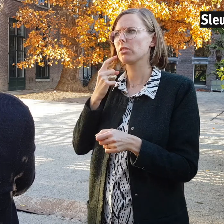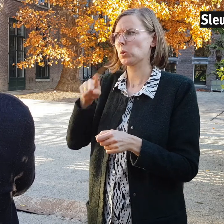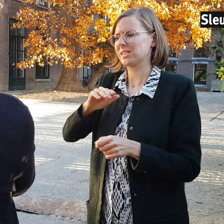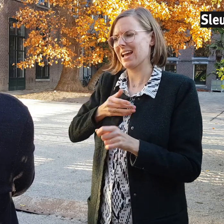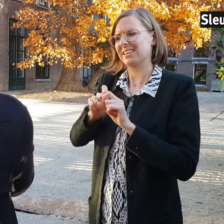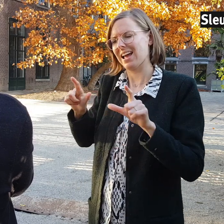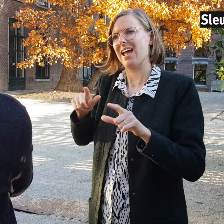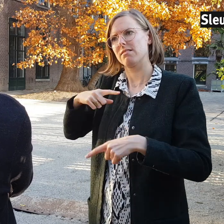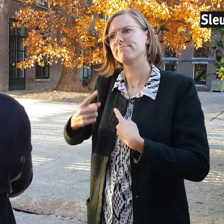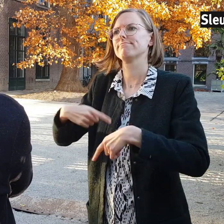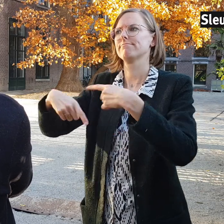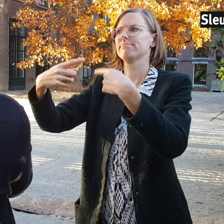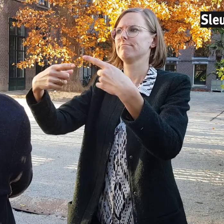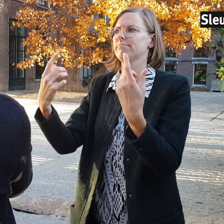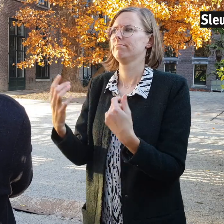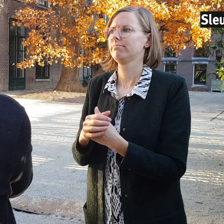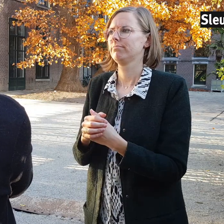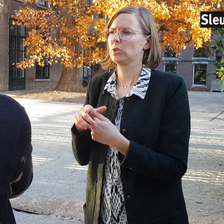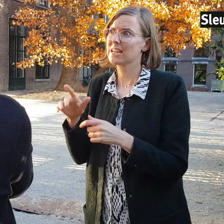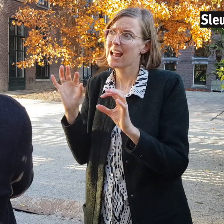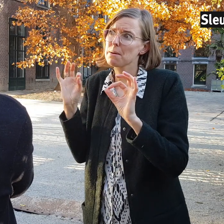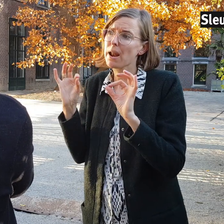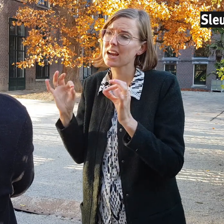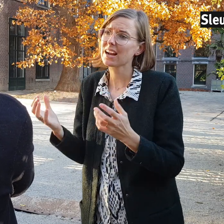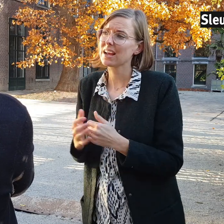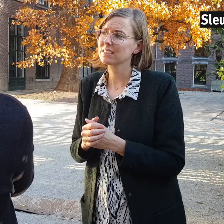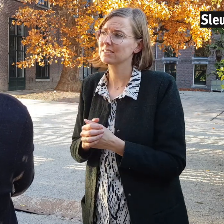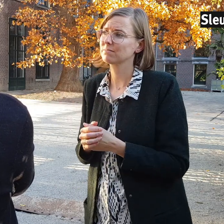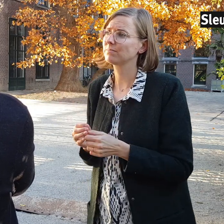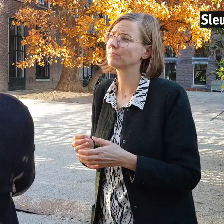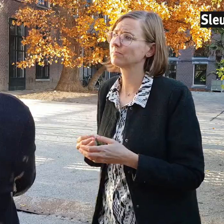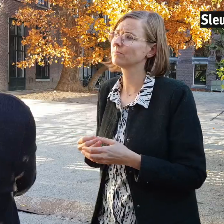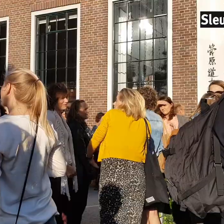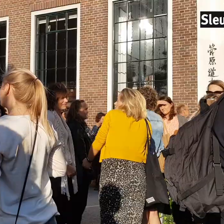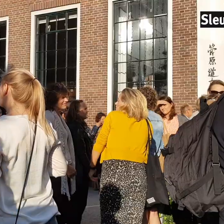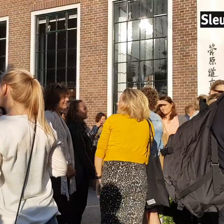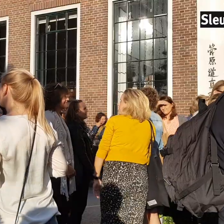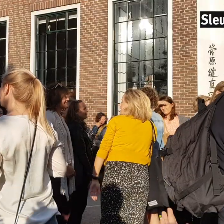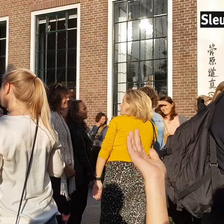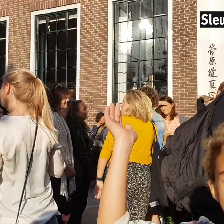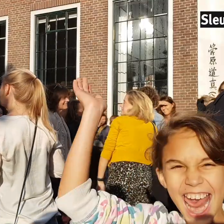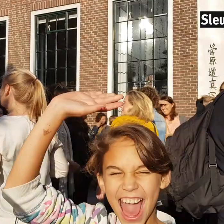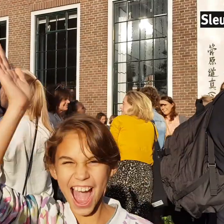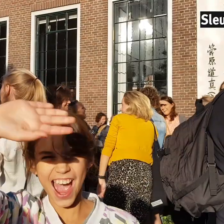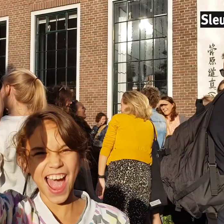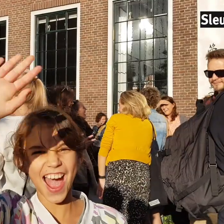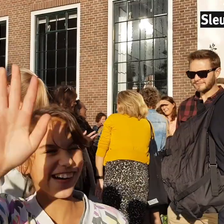positieve, respectvol perspectief op de gebarentaal is heel belangrijk. En heel belangrijk voor de ontwikkeling van de